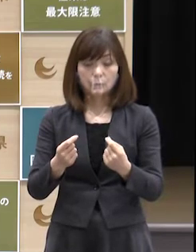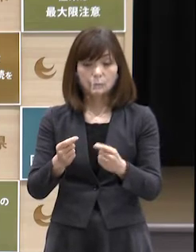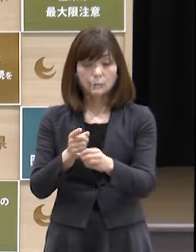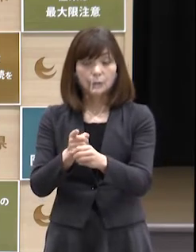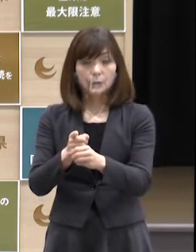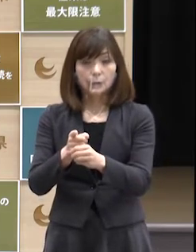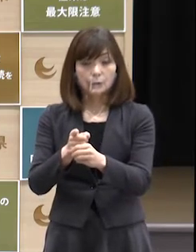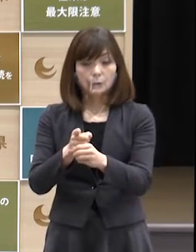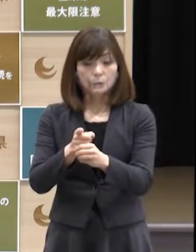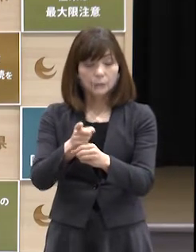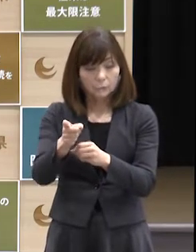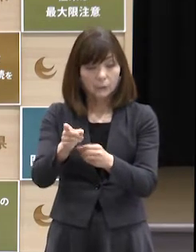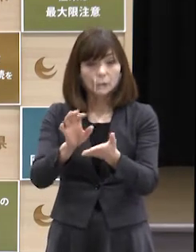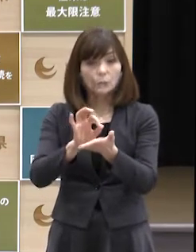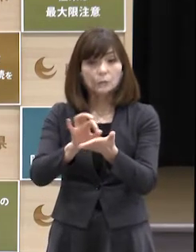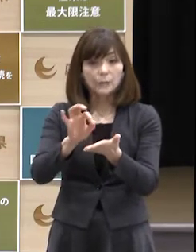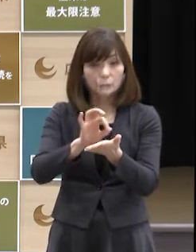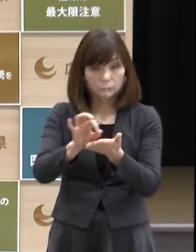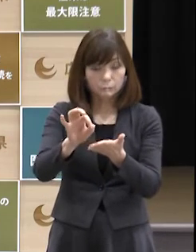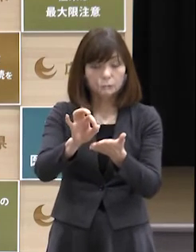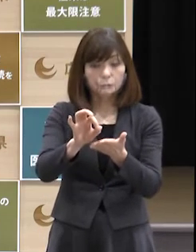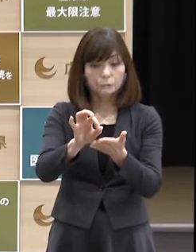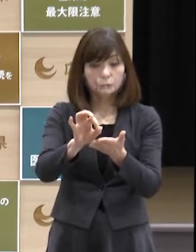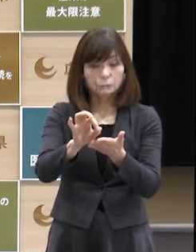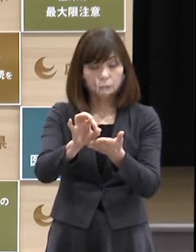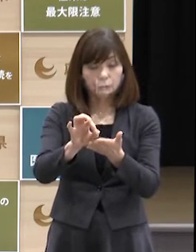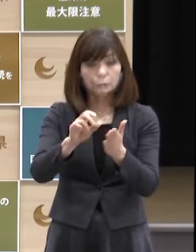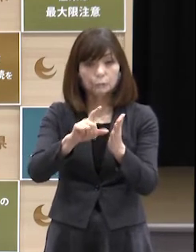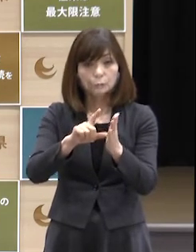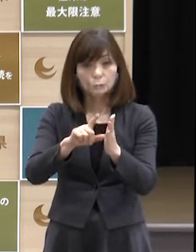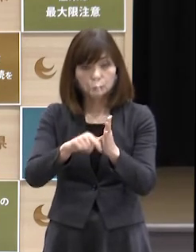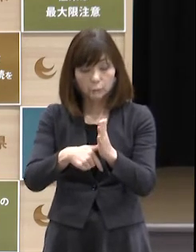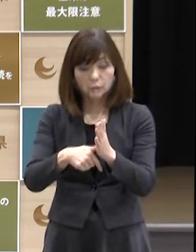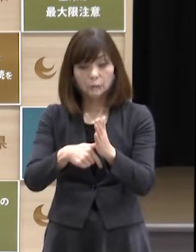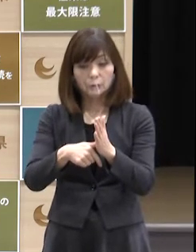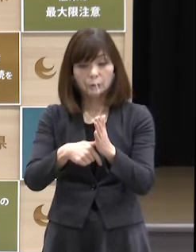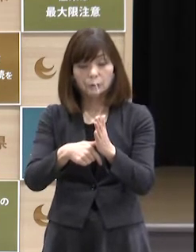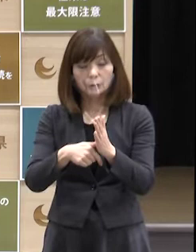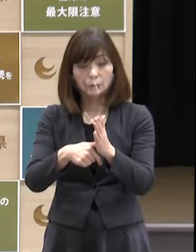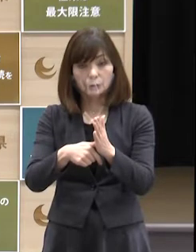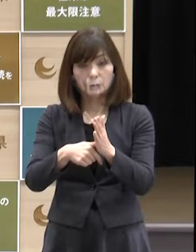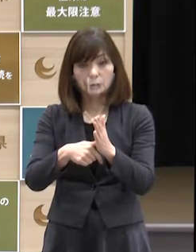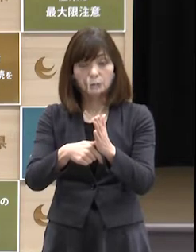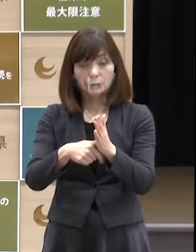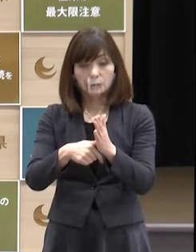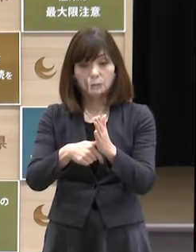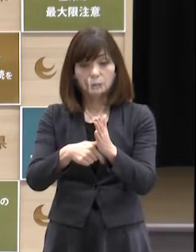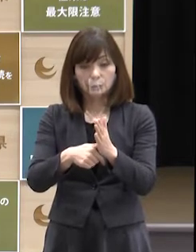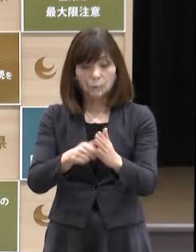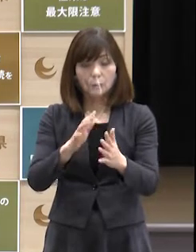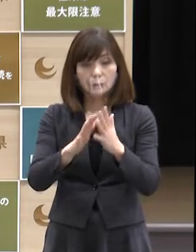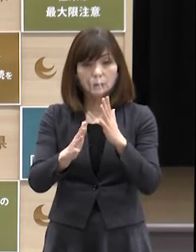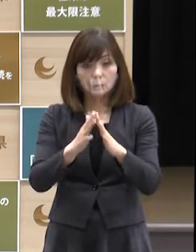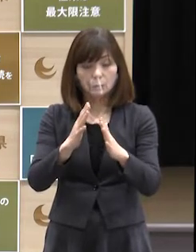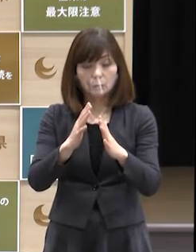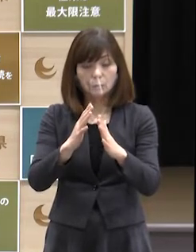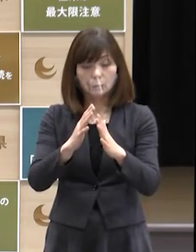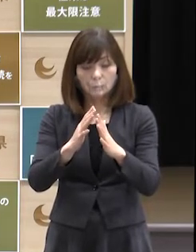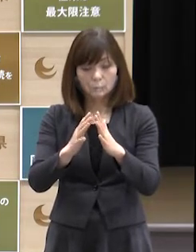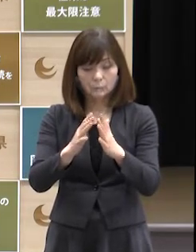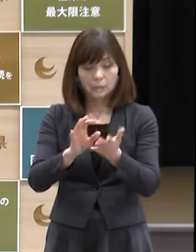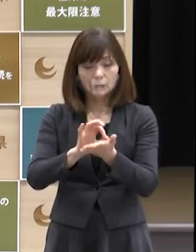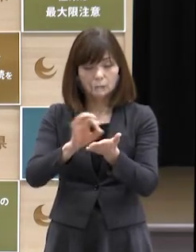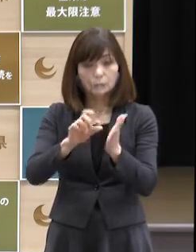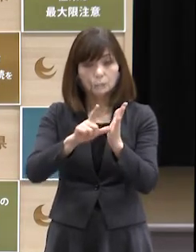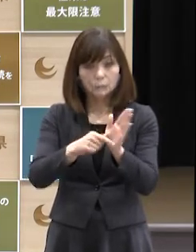告といった、これはいわゆる宣言政策ですけれども、これをアメリカが採用